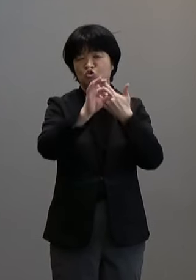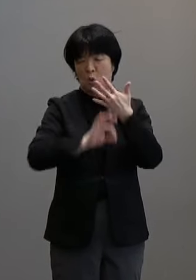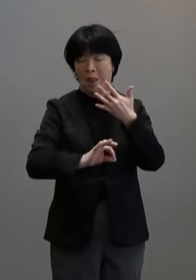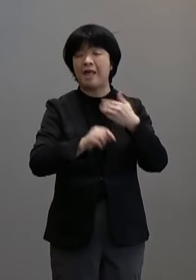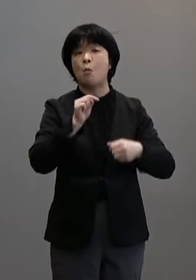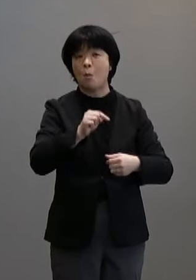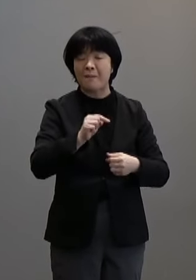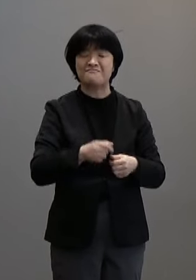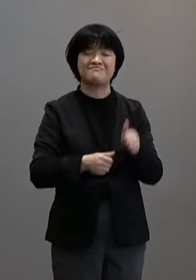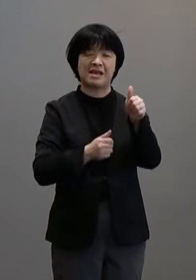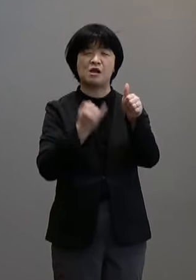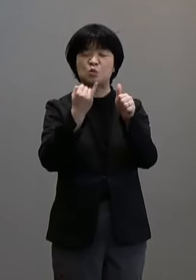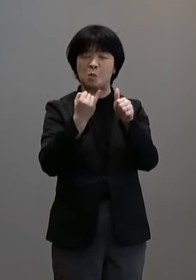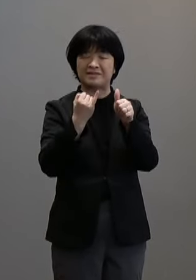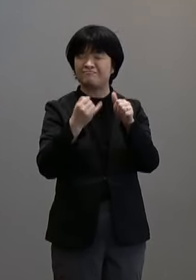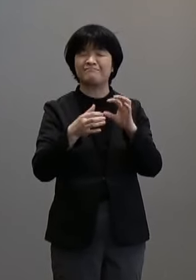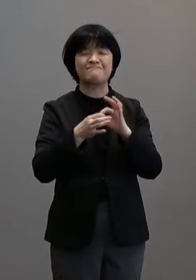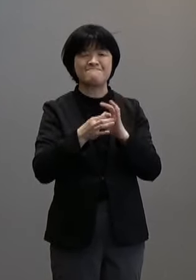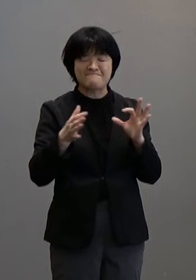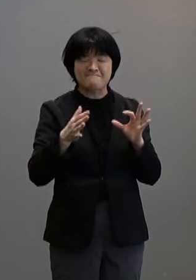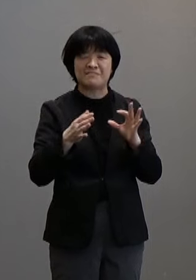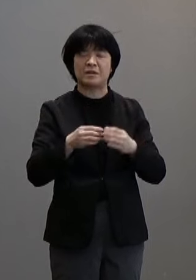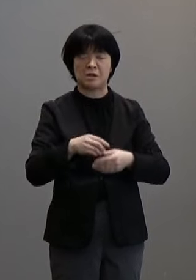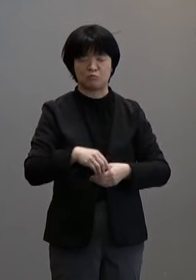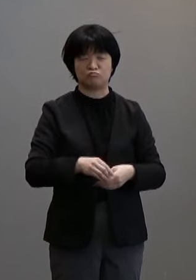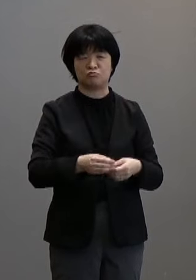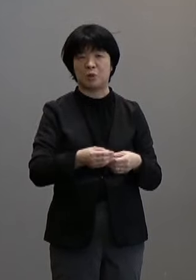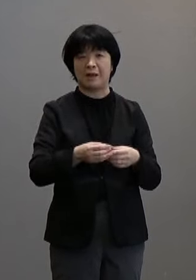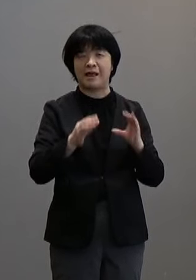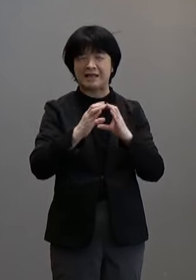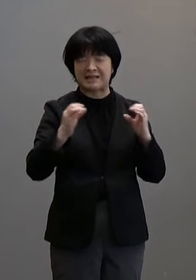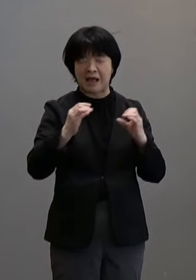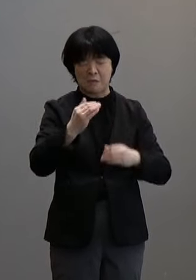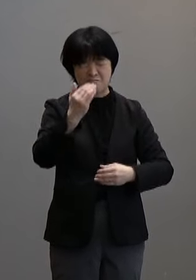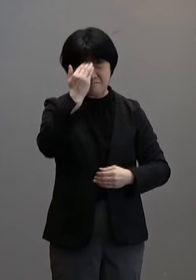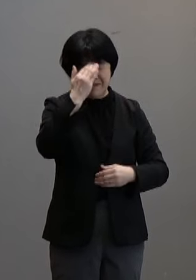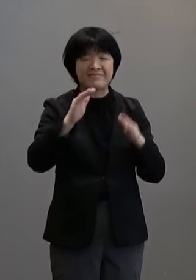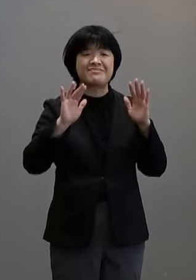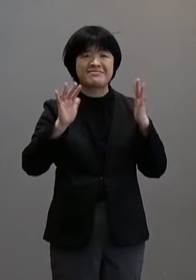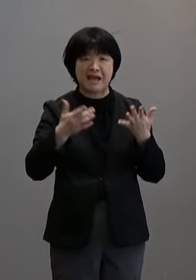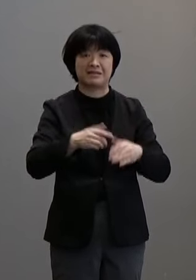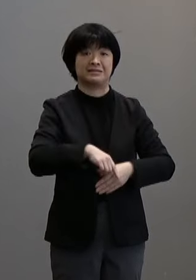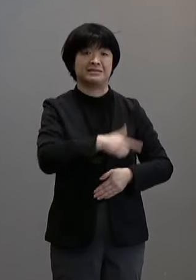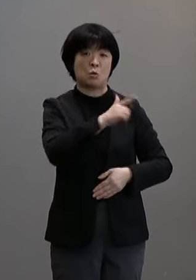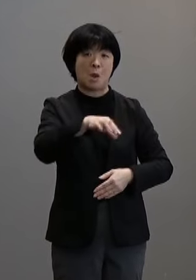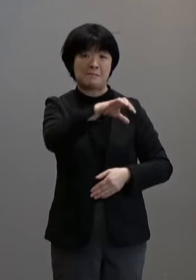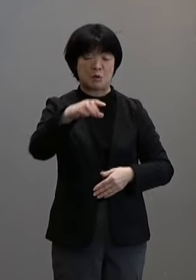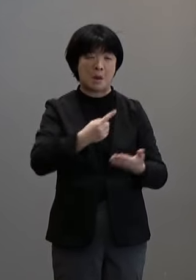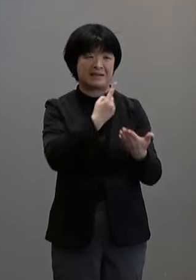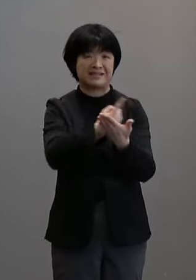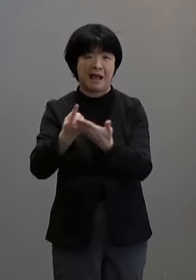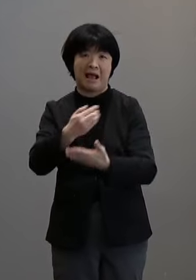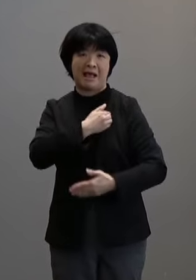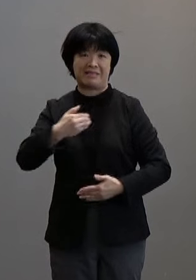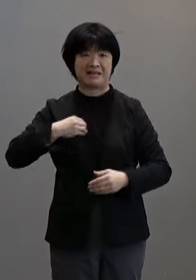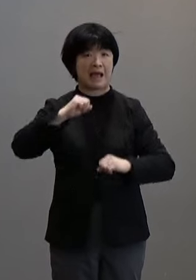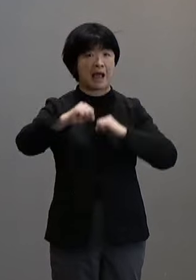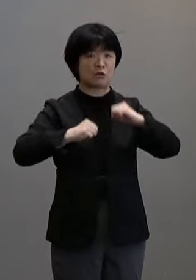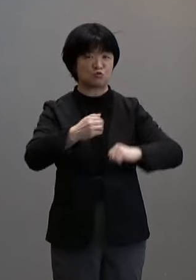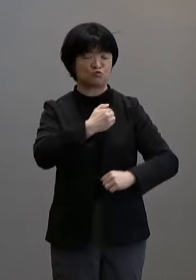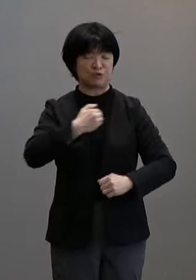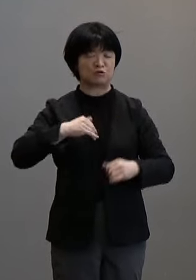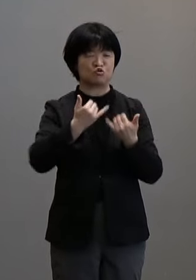性も女性も性別を理由とした不利益を受けることなく社会のあらゆる分野に参画をし、 共に活躍している社